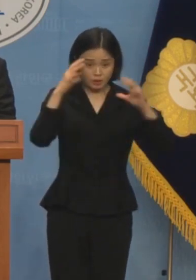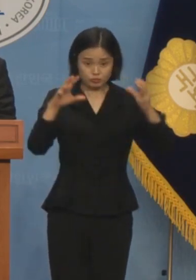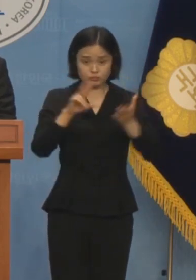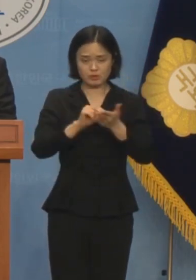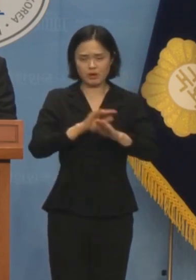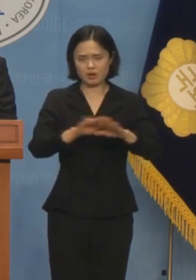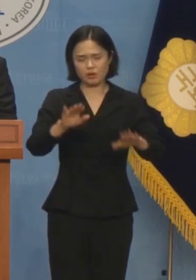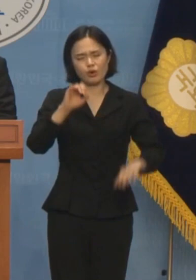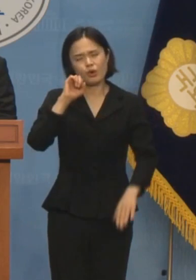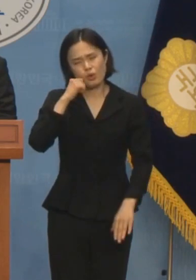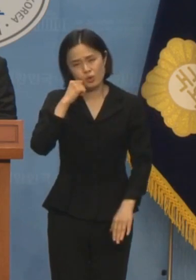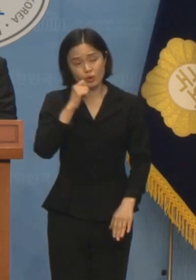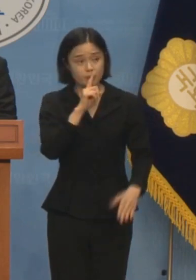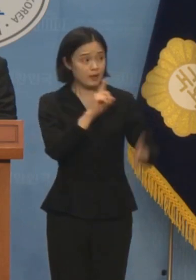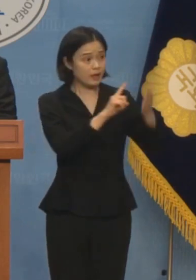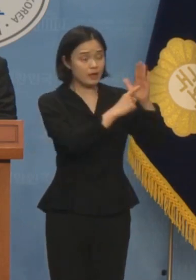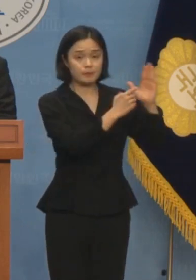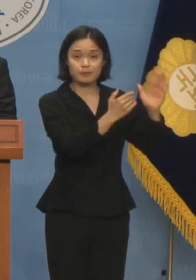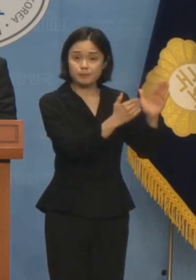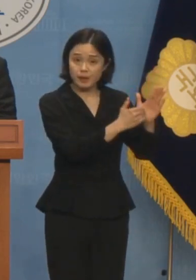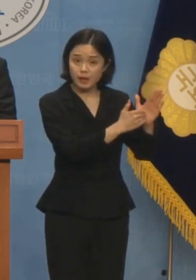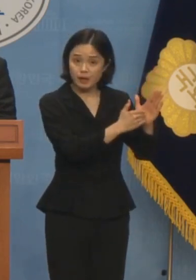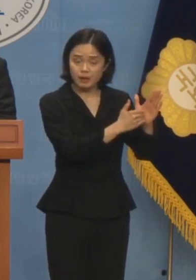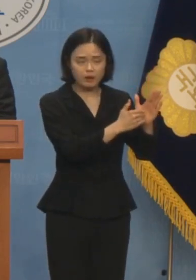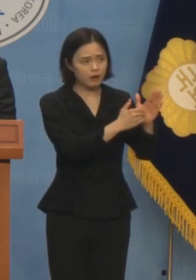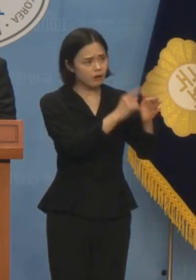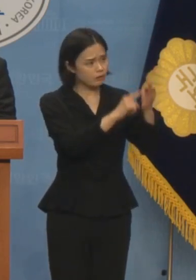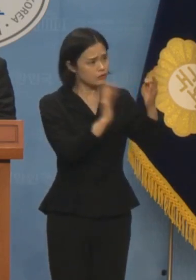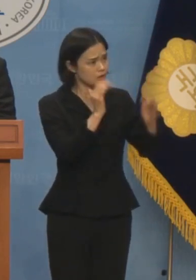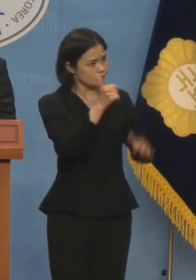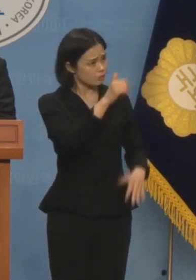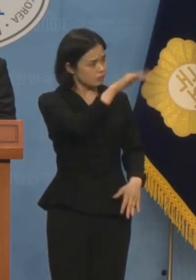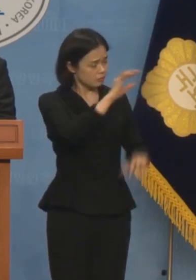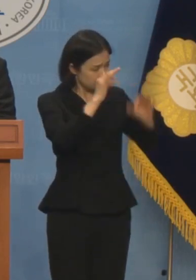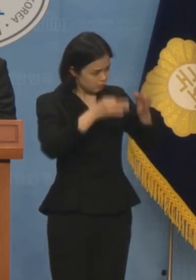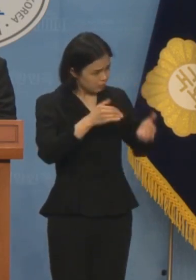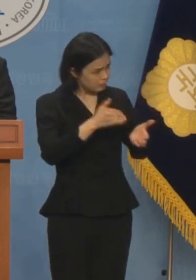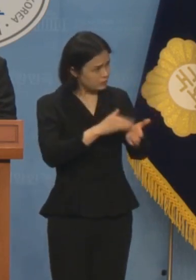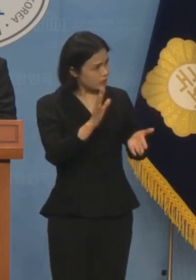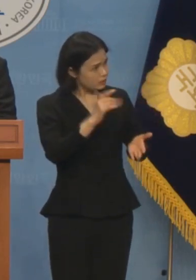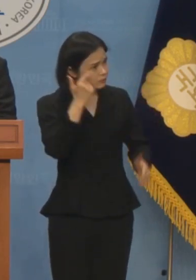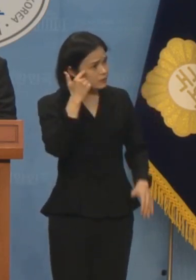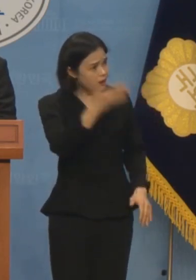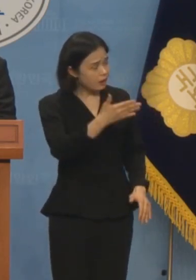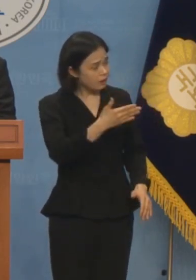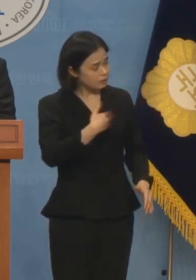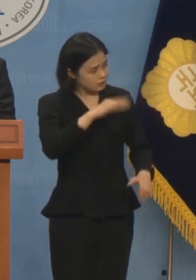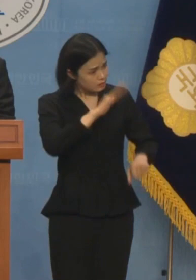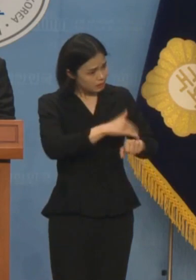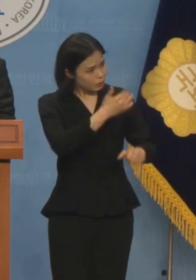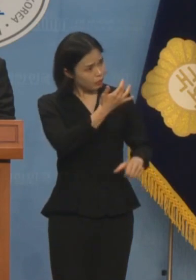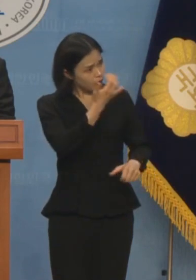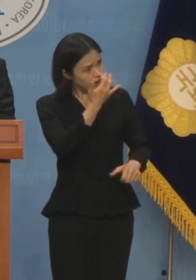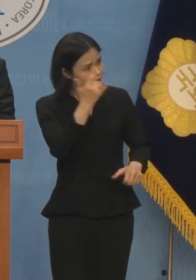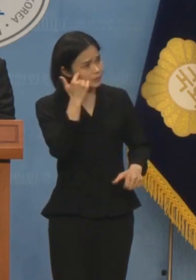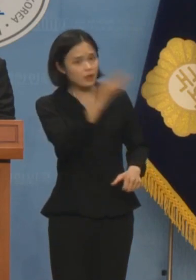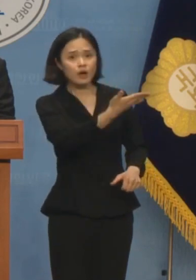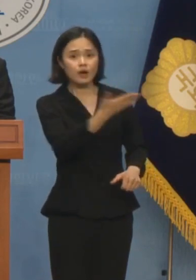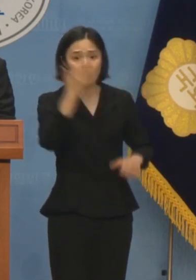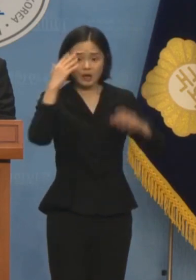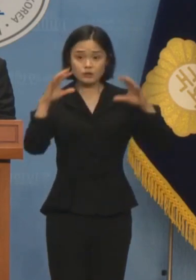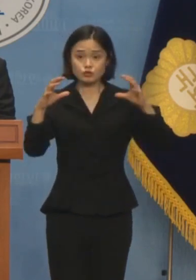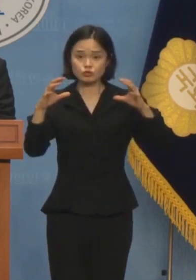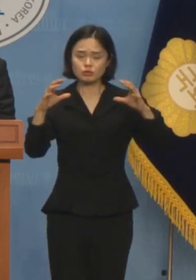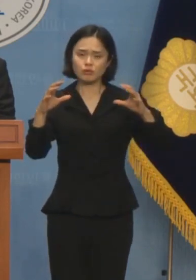발언했습니다 윤석열 대통령은 자기 반성이라는 모릅니까 지금 대한민국 화폐에 놓인 가장 큰